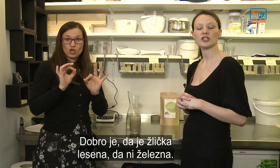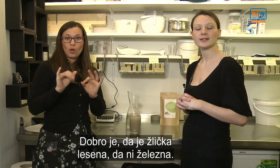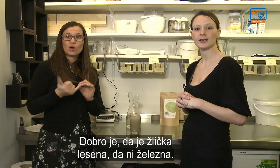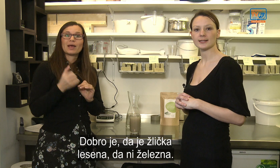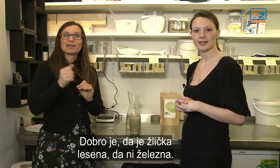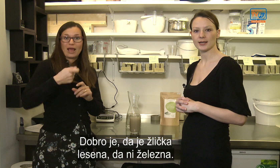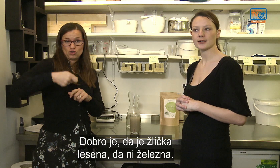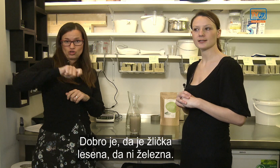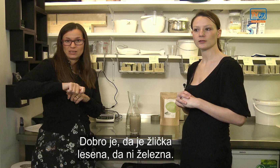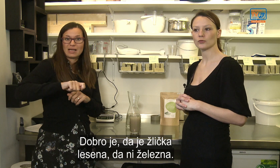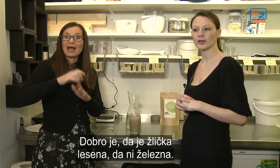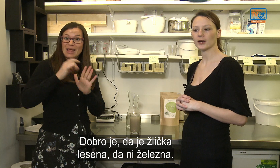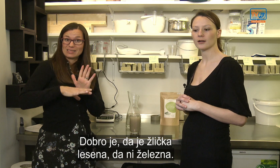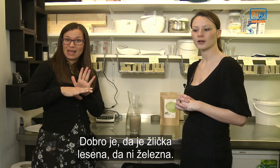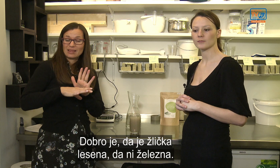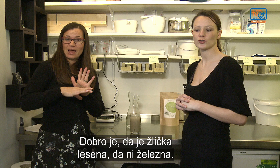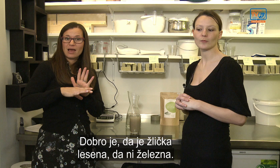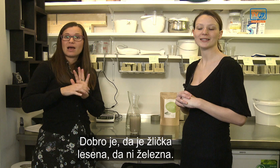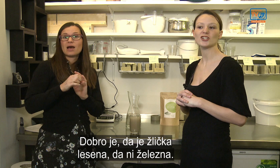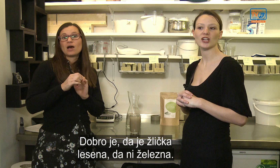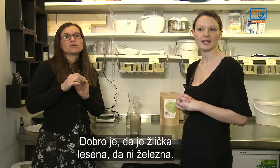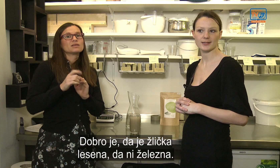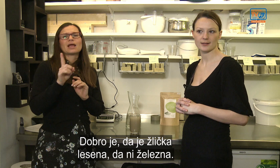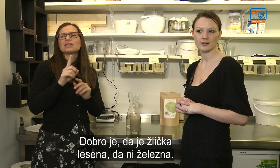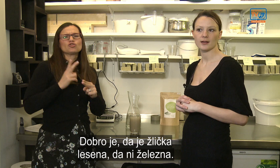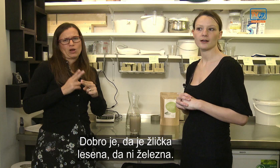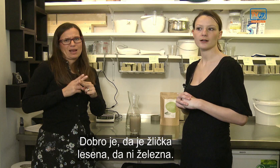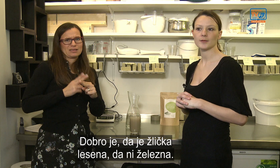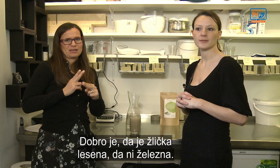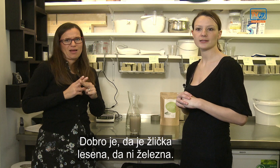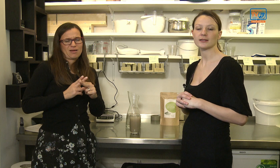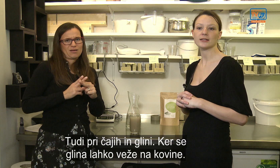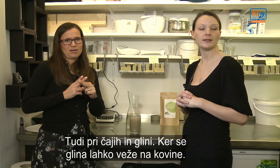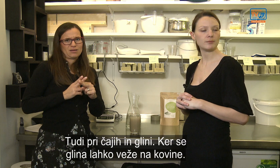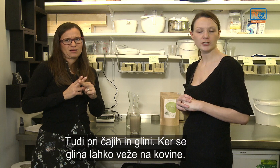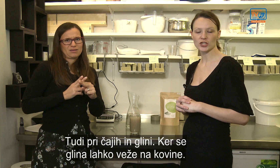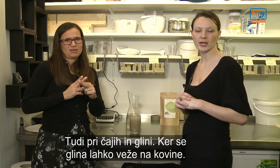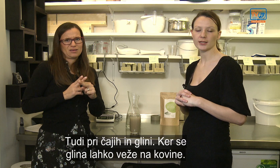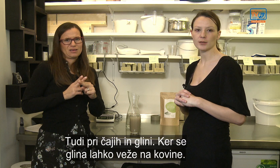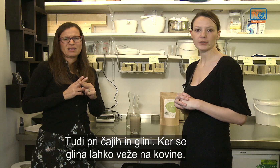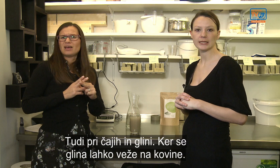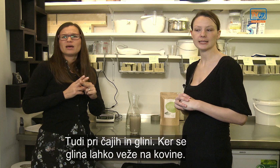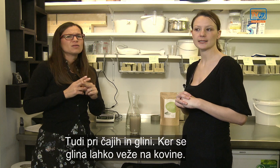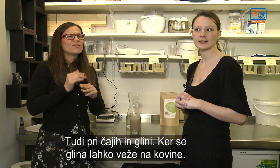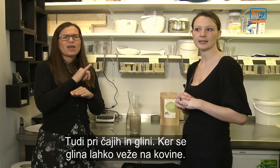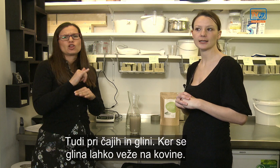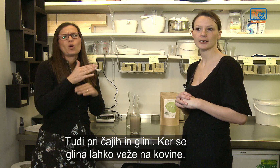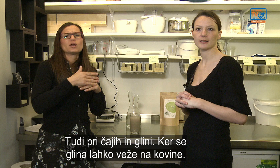Žlica lesena, zato ker, oziroma da ni železna. In pri čajih in pri glini, zaradi tega, ker